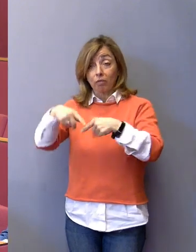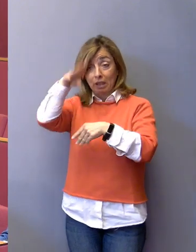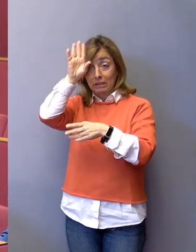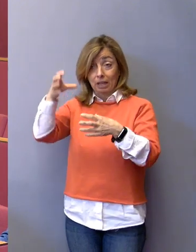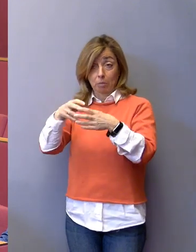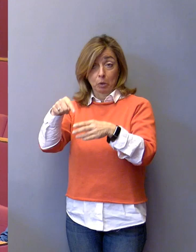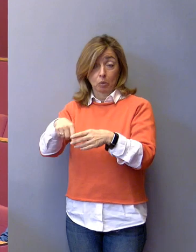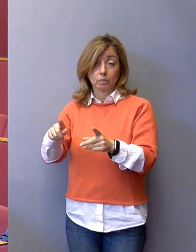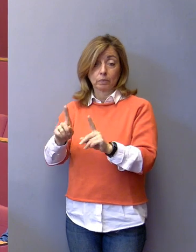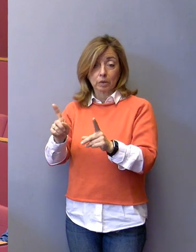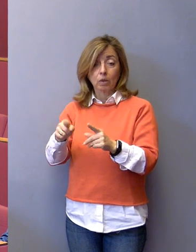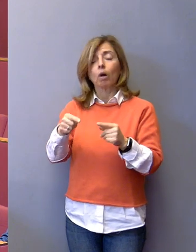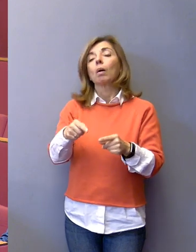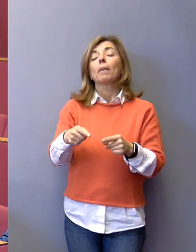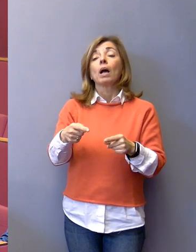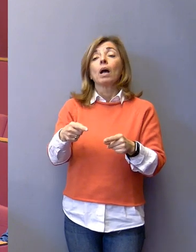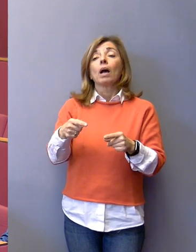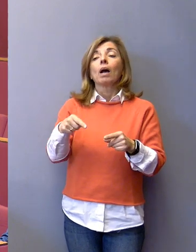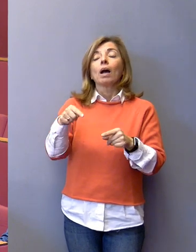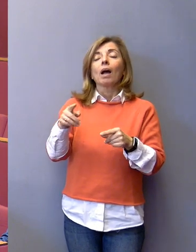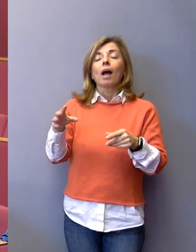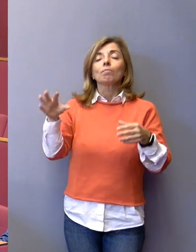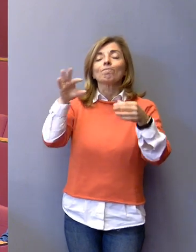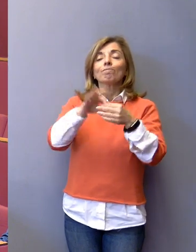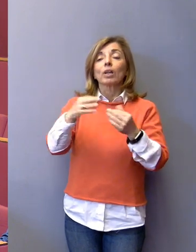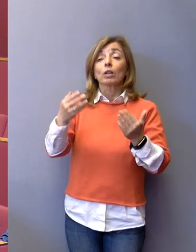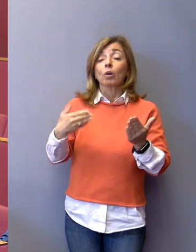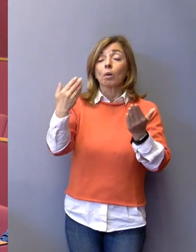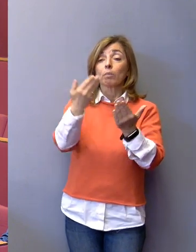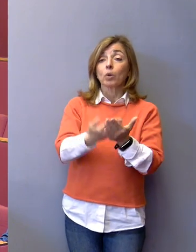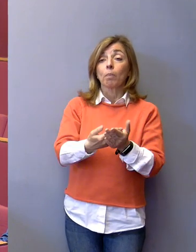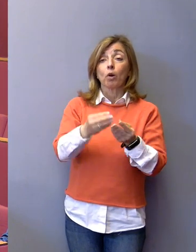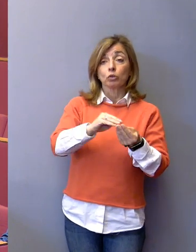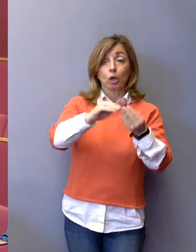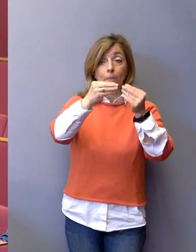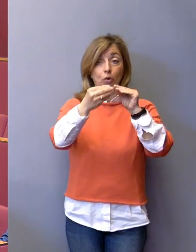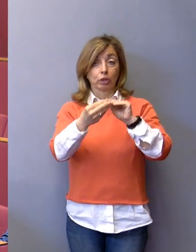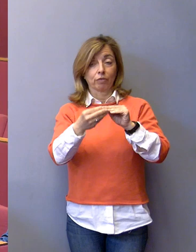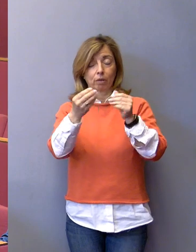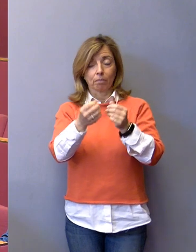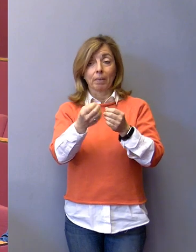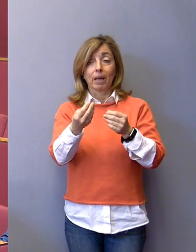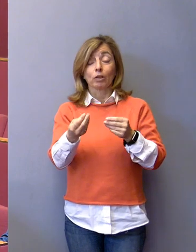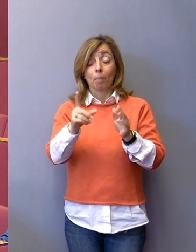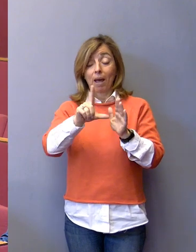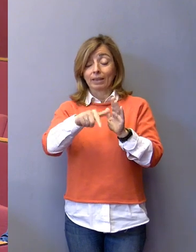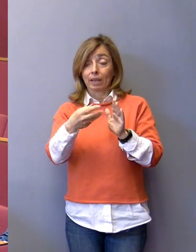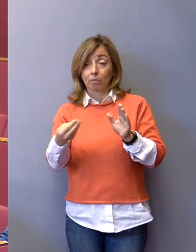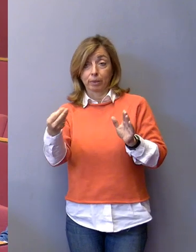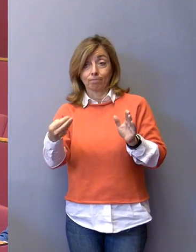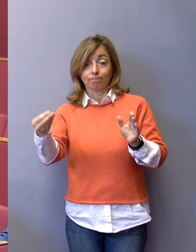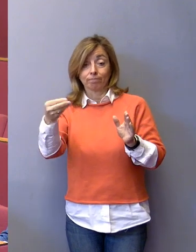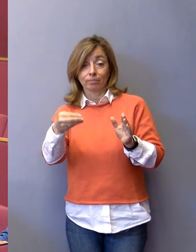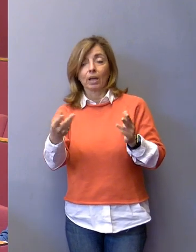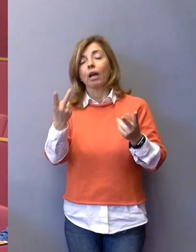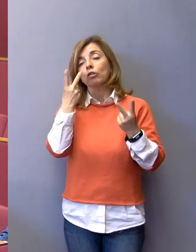questa discussione giaciamoci la verità veniva proposta una modifica per dilatare i tempi e dare la possibilità di trovare non sa bene